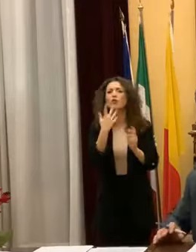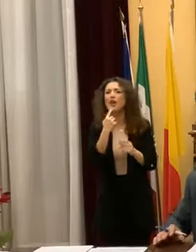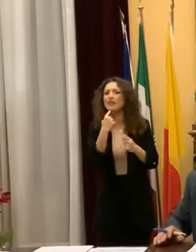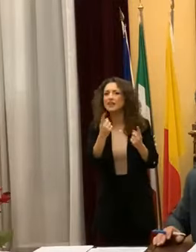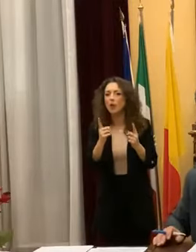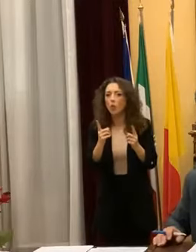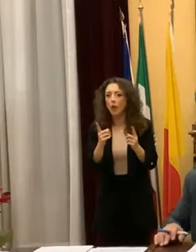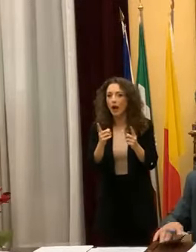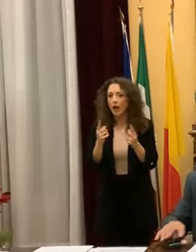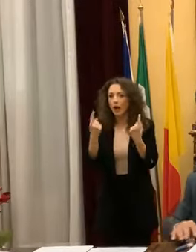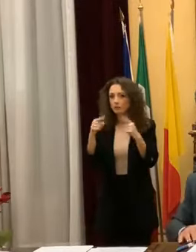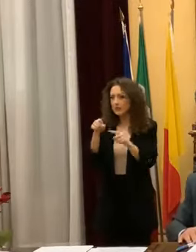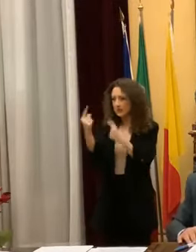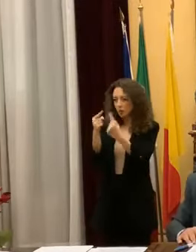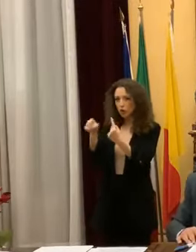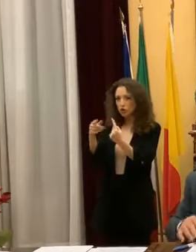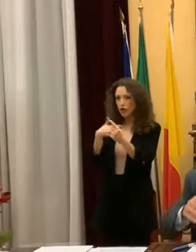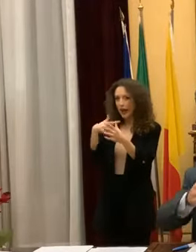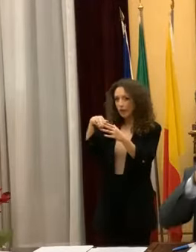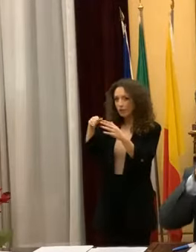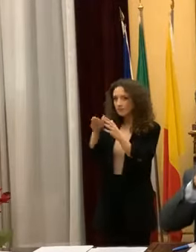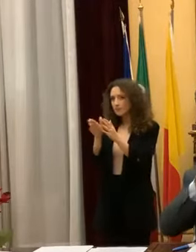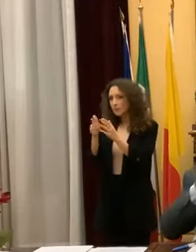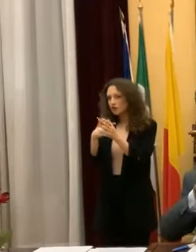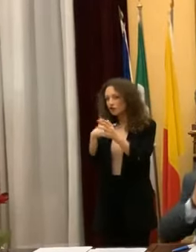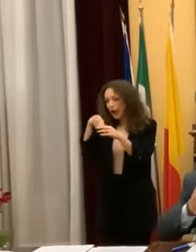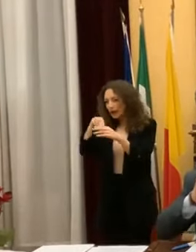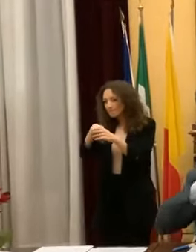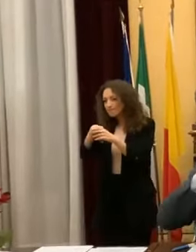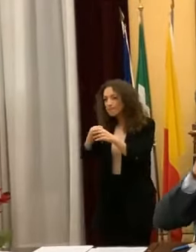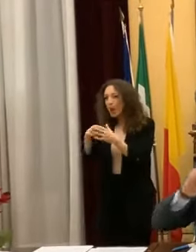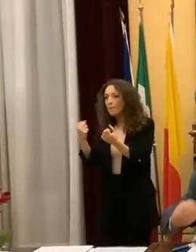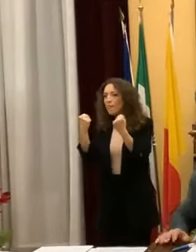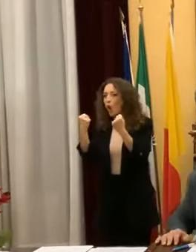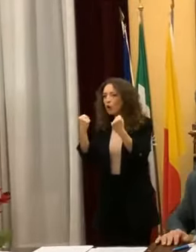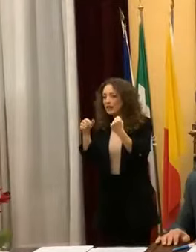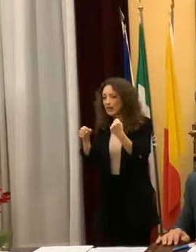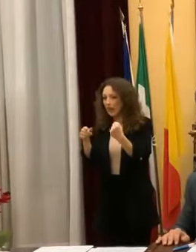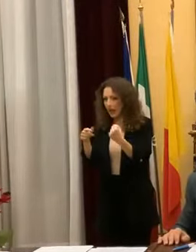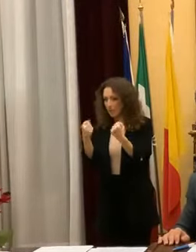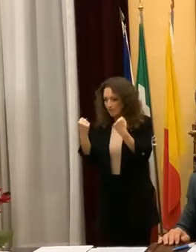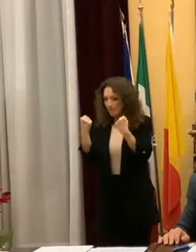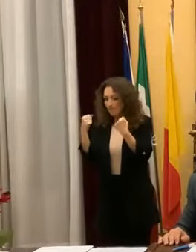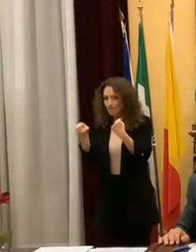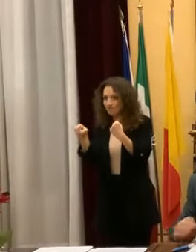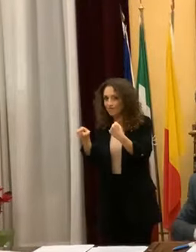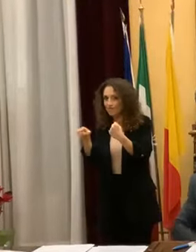operazione non c'erano i poteri forti. Caro Beppe, non ti voglio nominare perché ti faccio pubblicità.